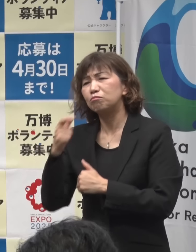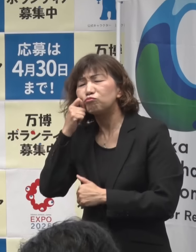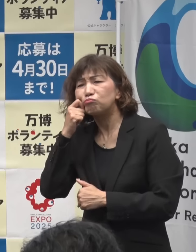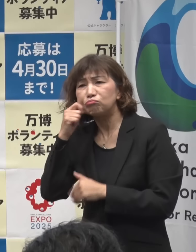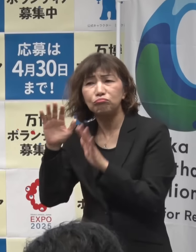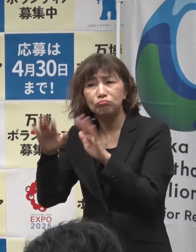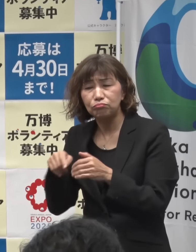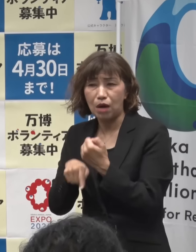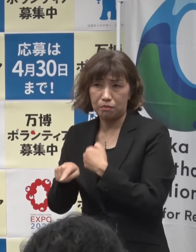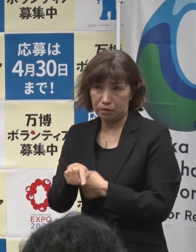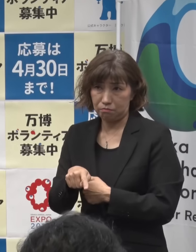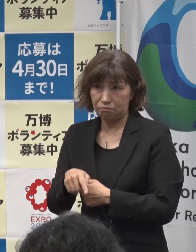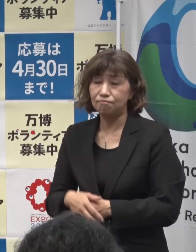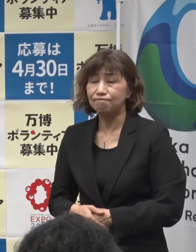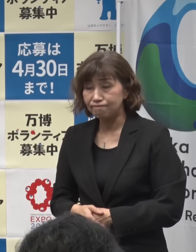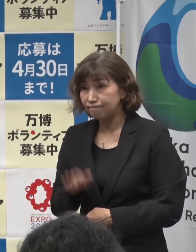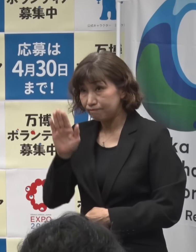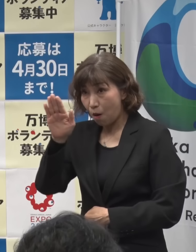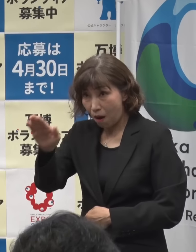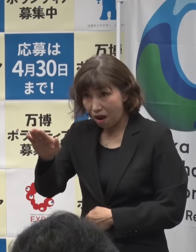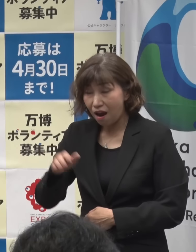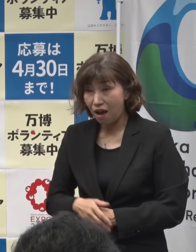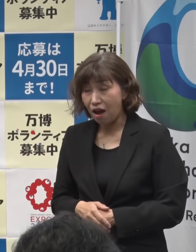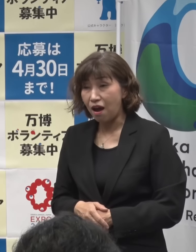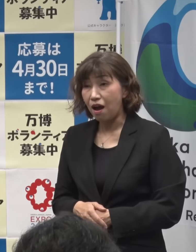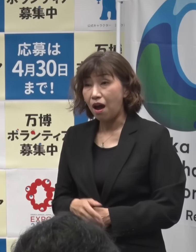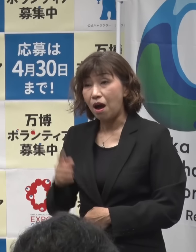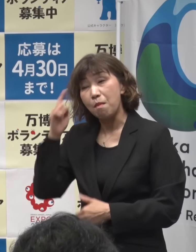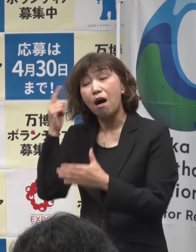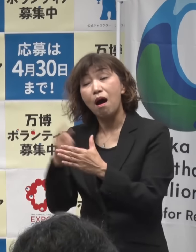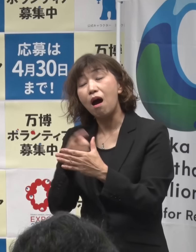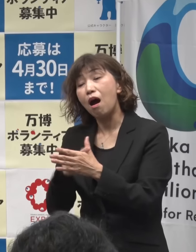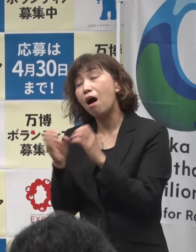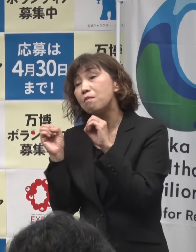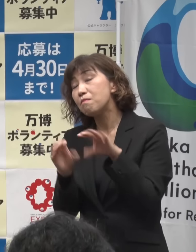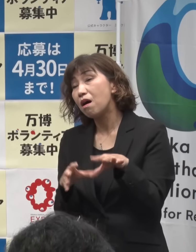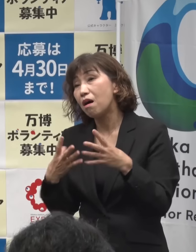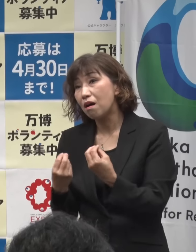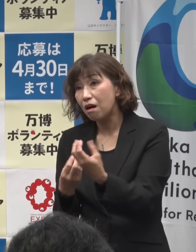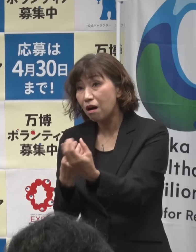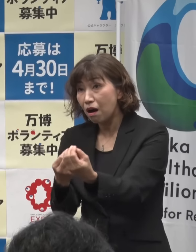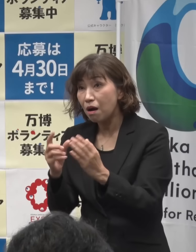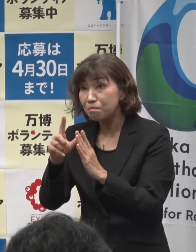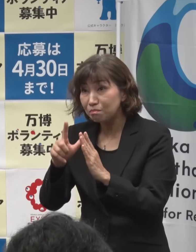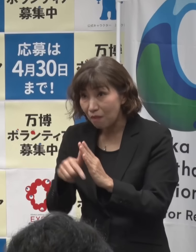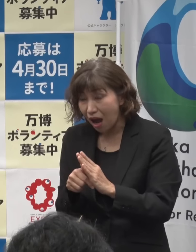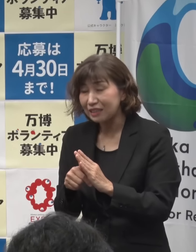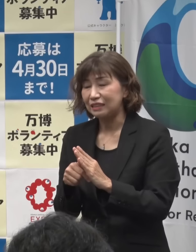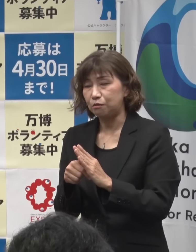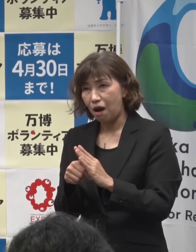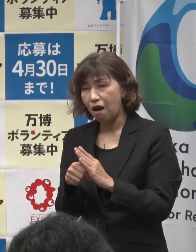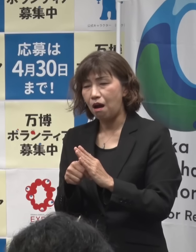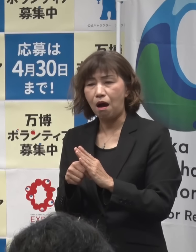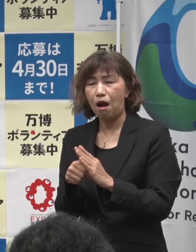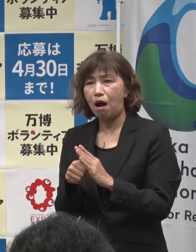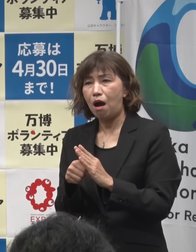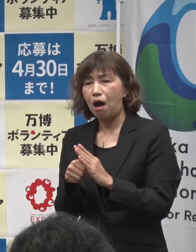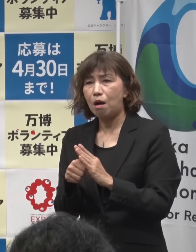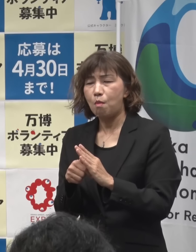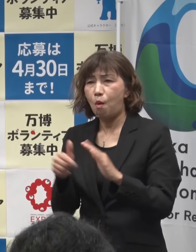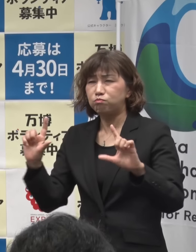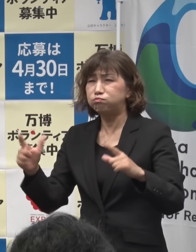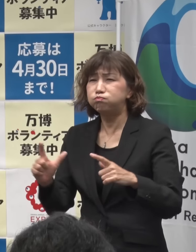からこれから何もしなければおそらく、まあ、どんどん自利品にも